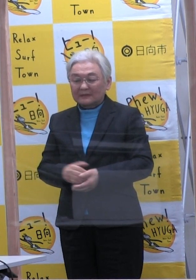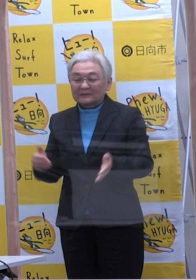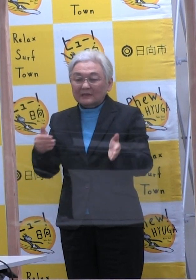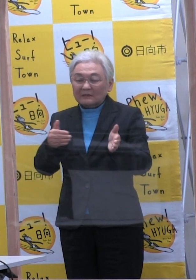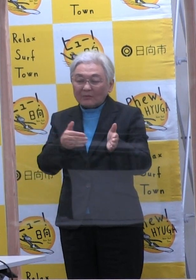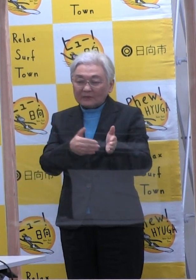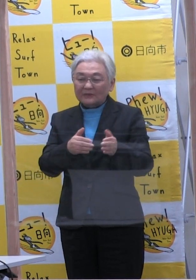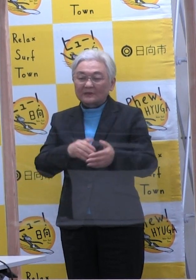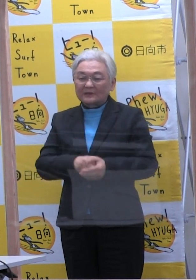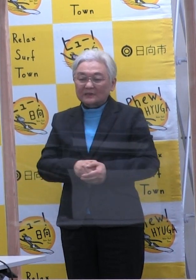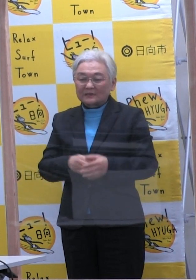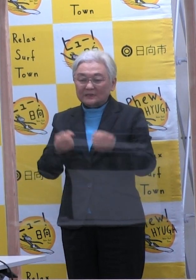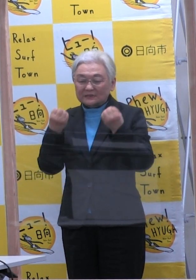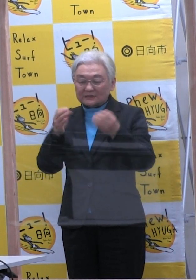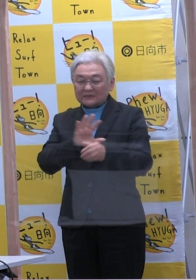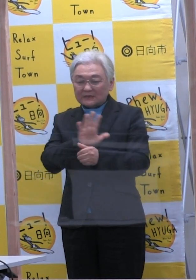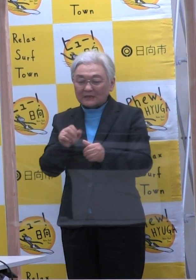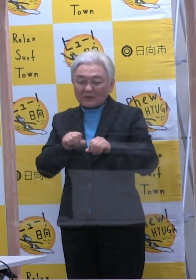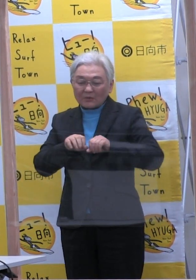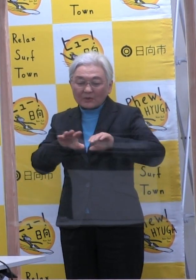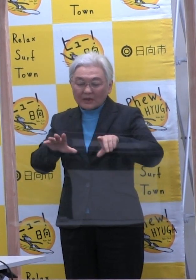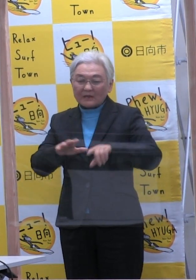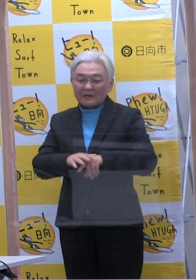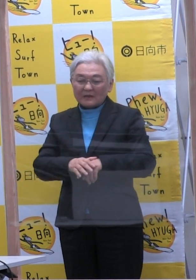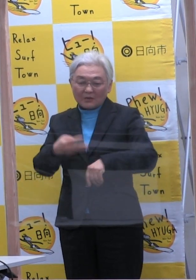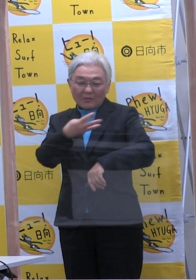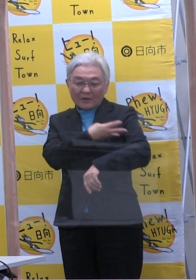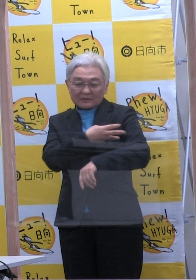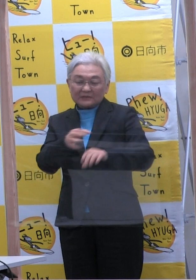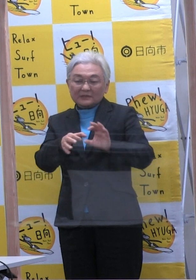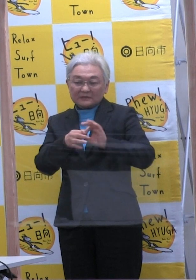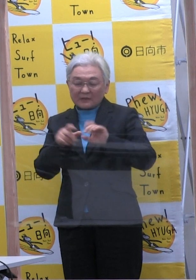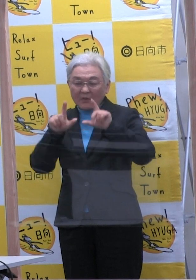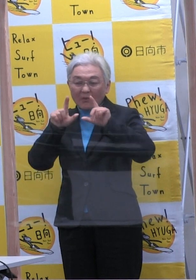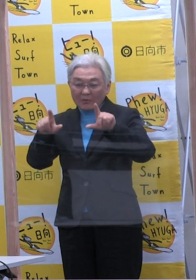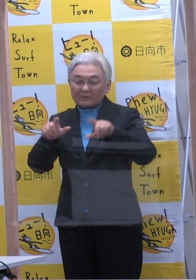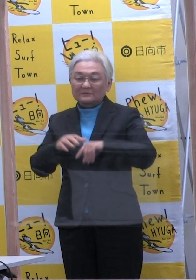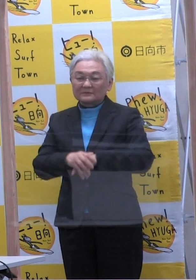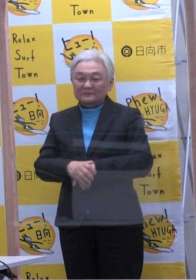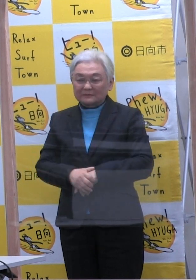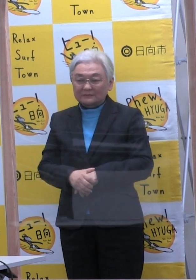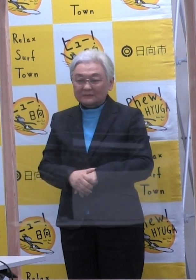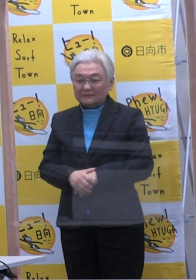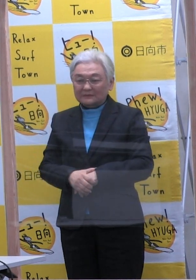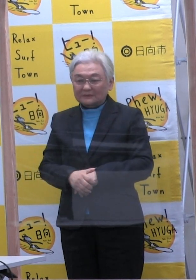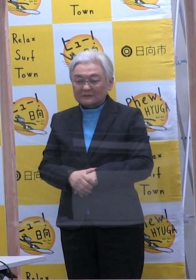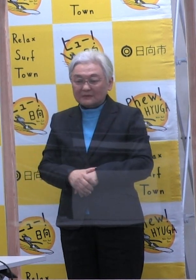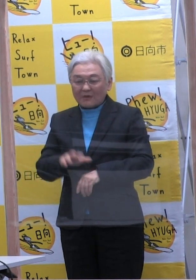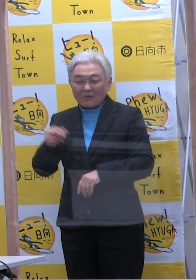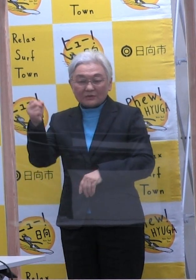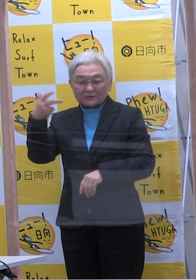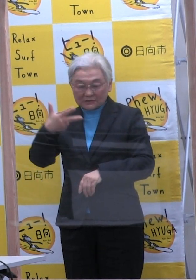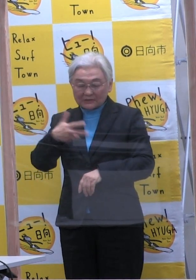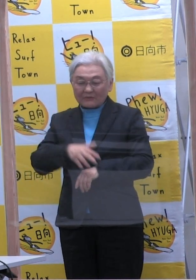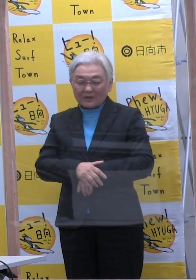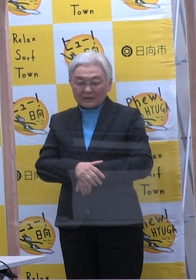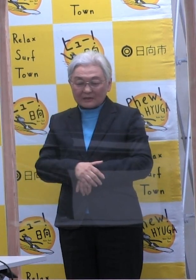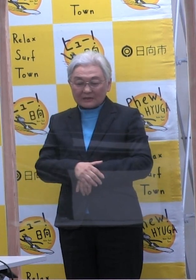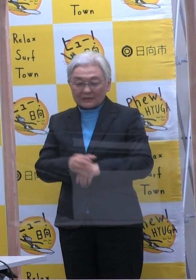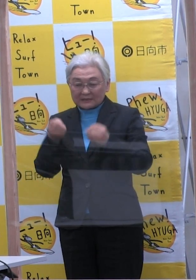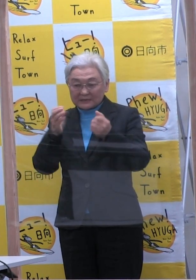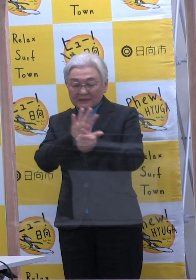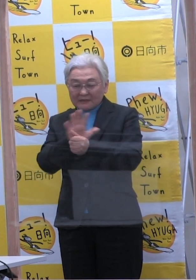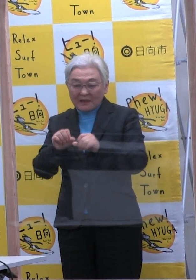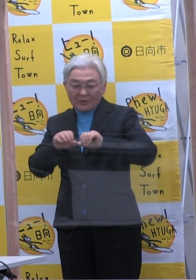最後に新型コロナのワクチン接種について報告をします。本市では新型コロナワク